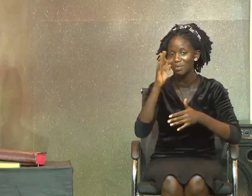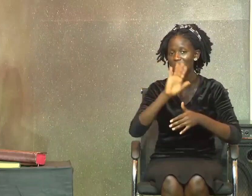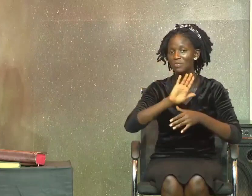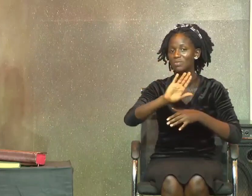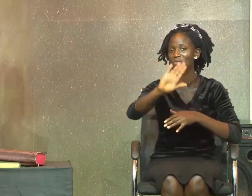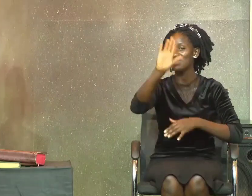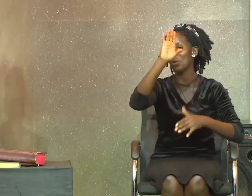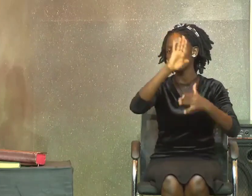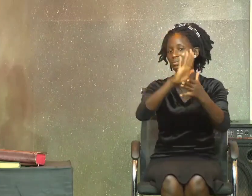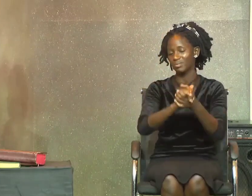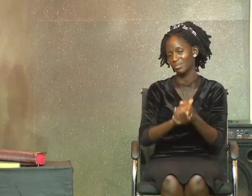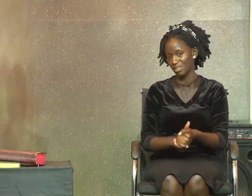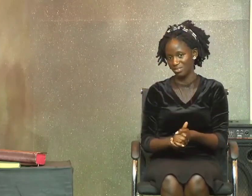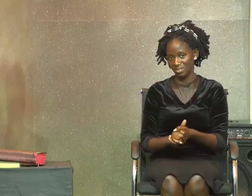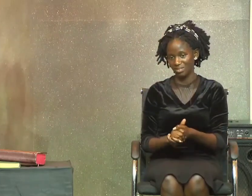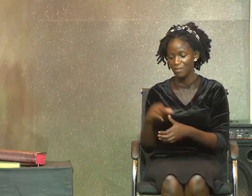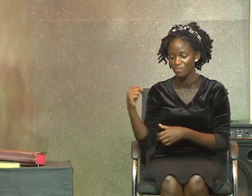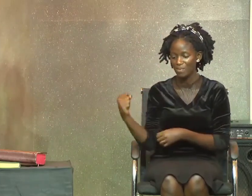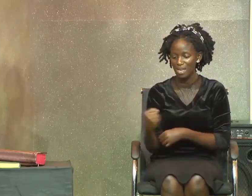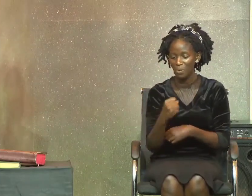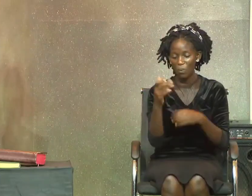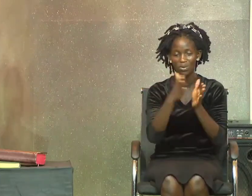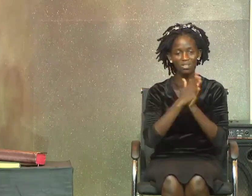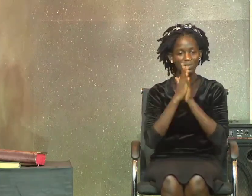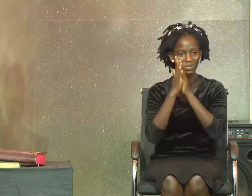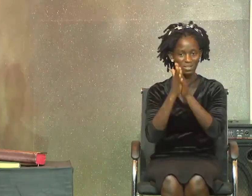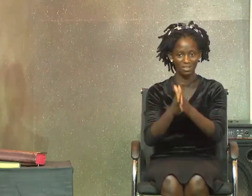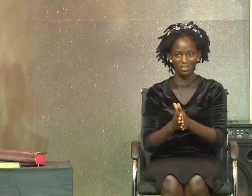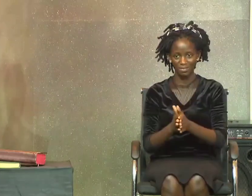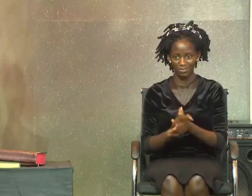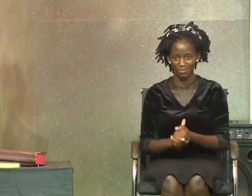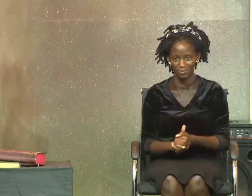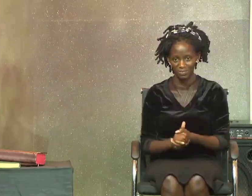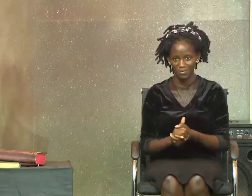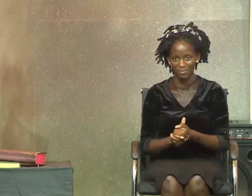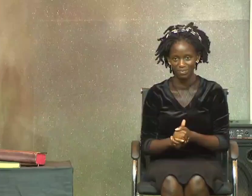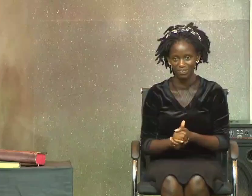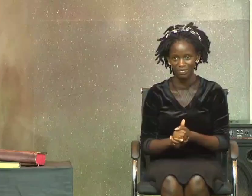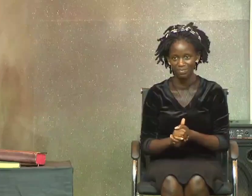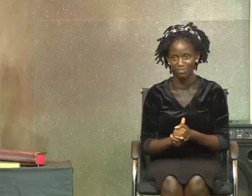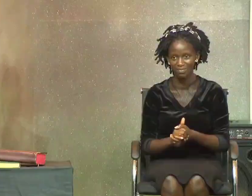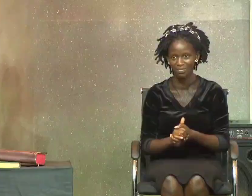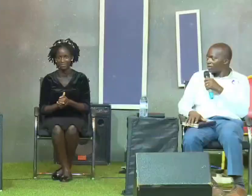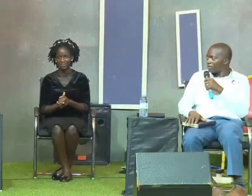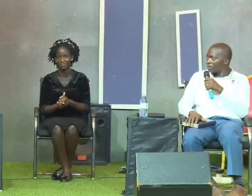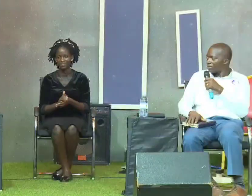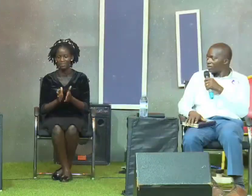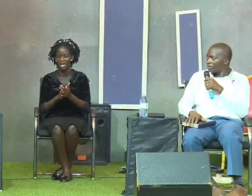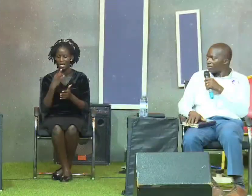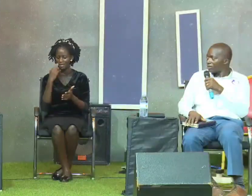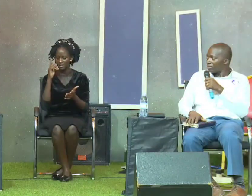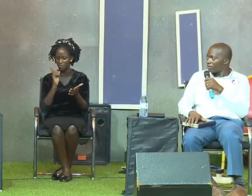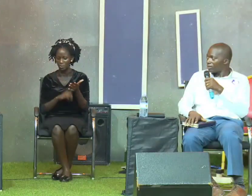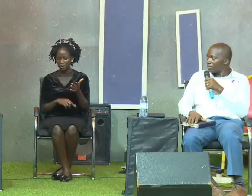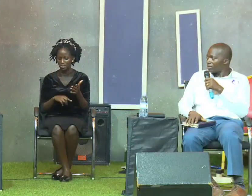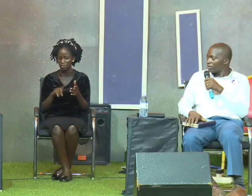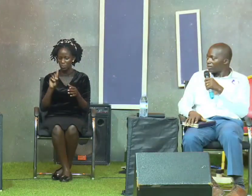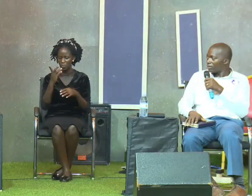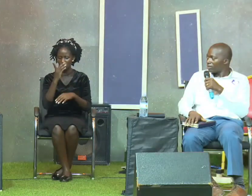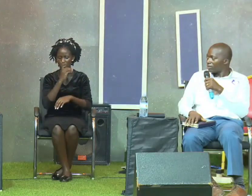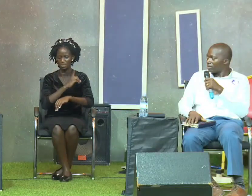bwakutambulira wamu mukama waffe omulungi yeebazibwe ennyo amiina nali nkugamba olunaku